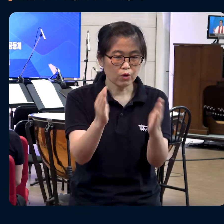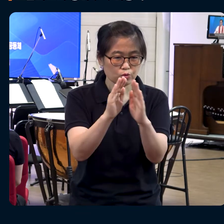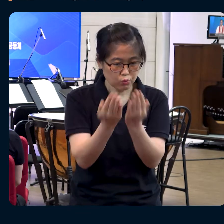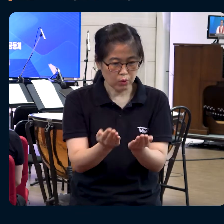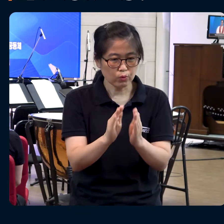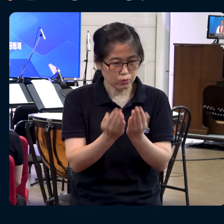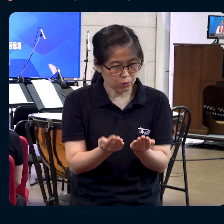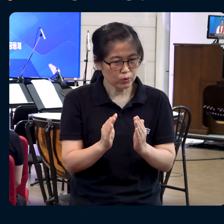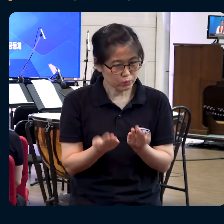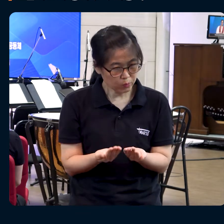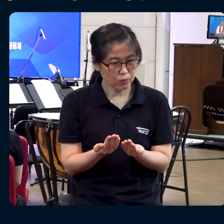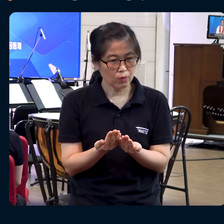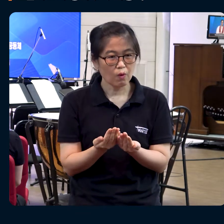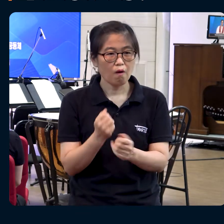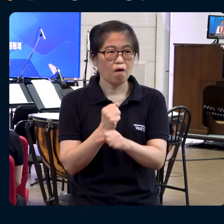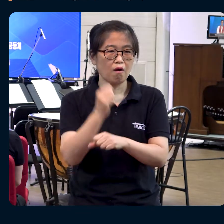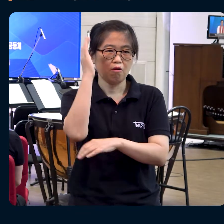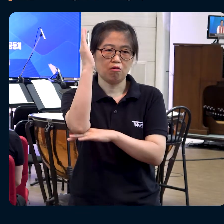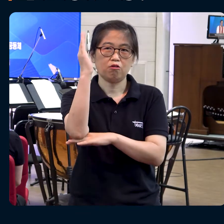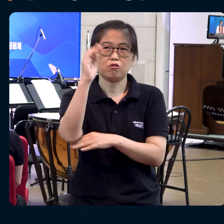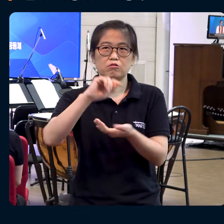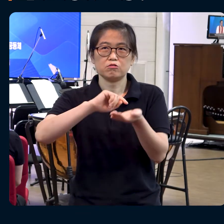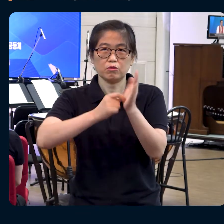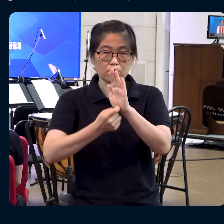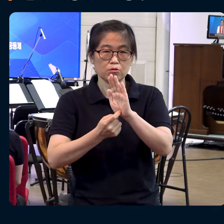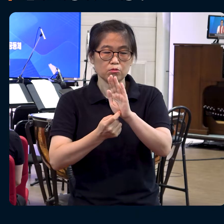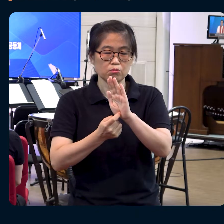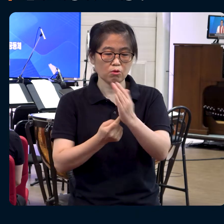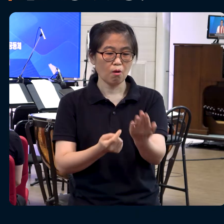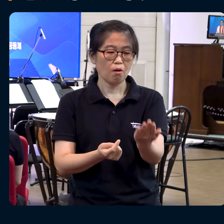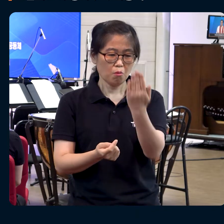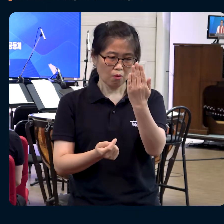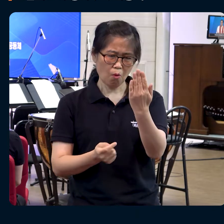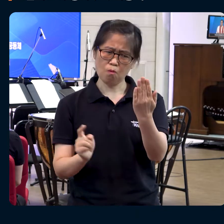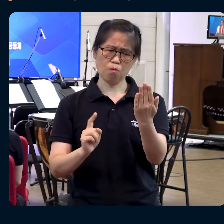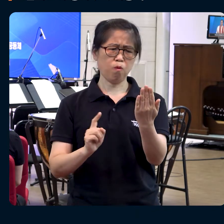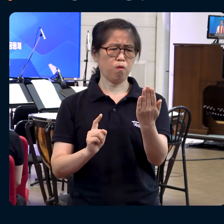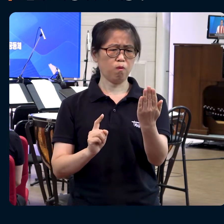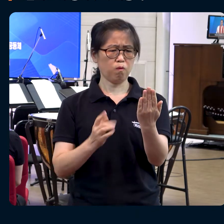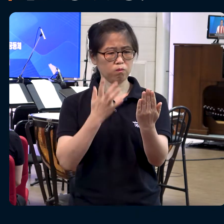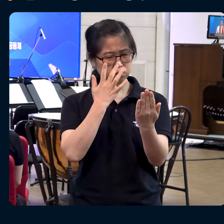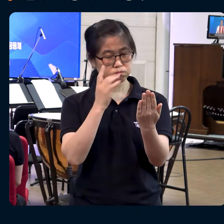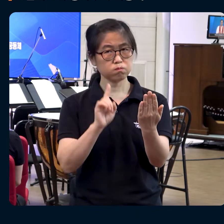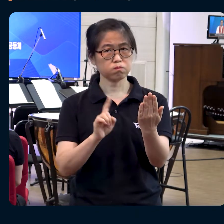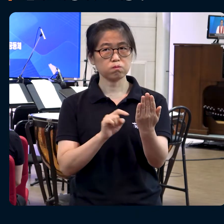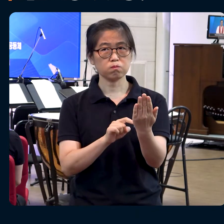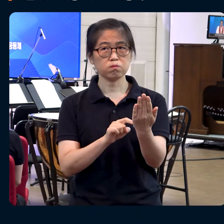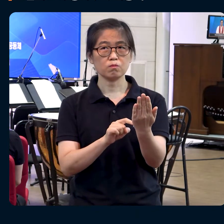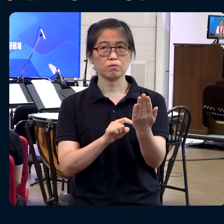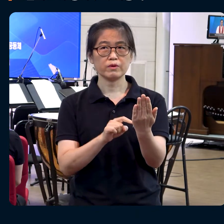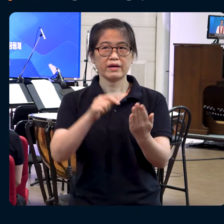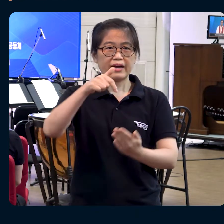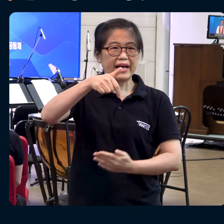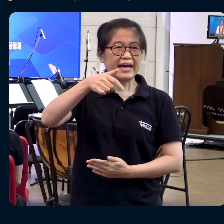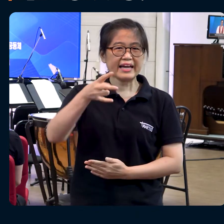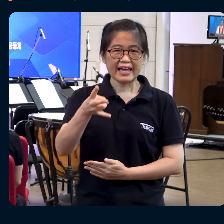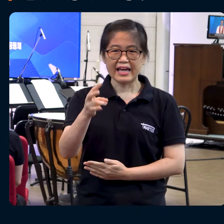쪼개고 다 동물들을 쪼갠 얘기가 나오는 거예요. 이게 뭐야? 그렇게 됐죠. 이게 뭐야? 알고 봤더니